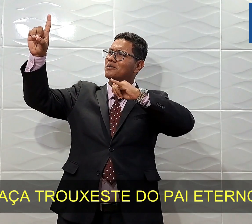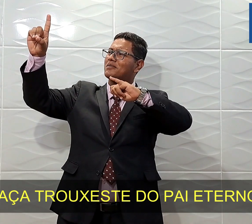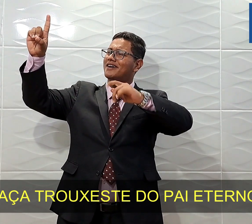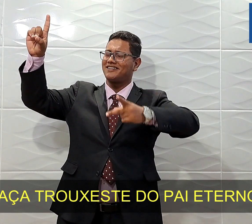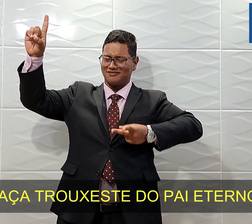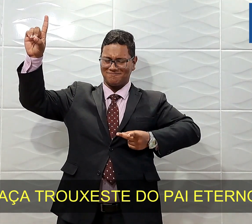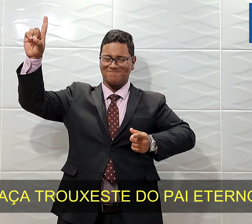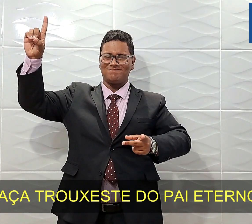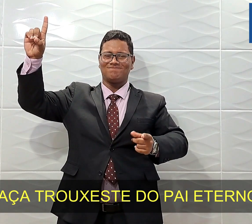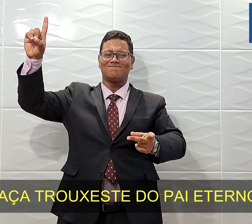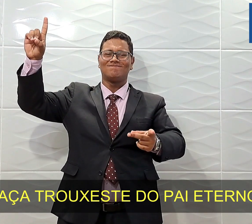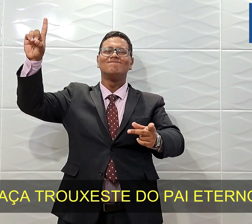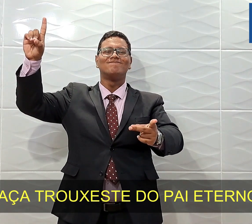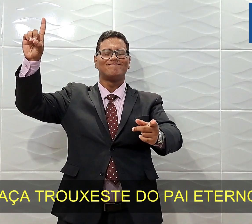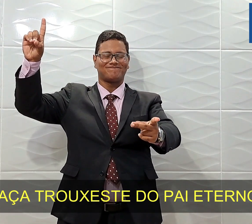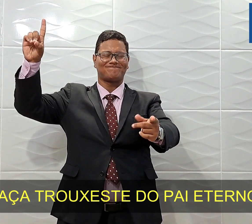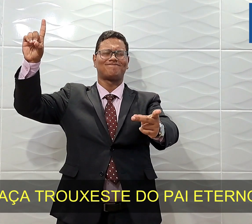Pai eterno